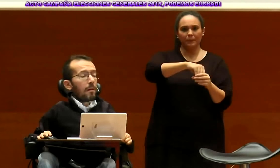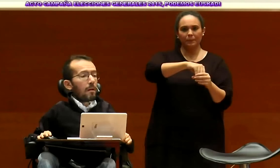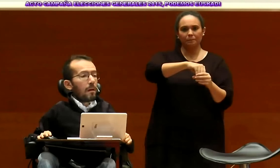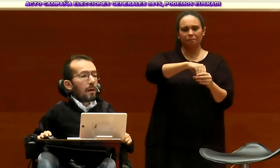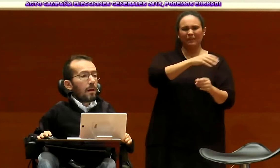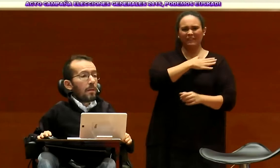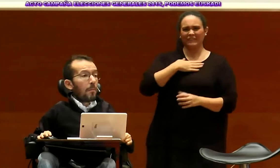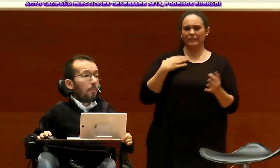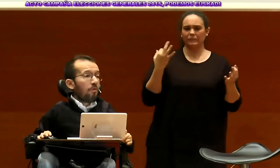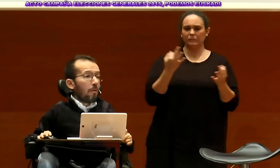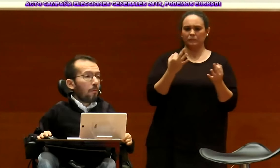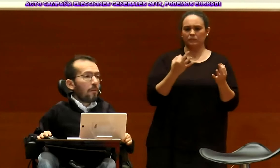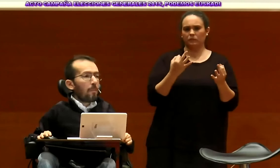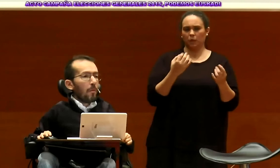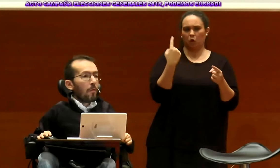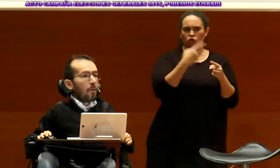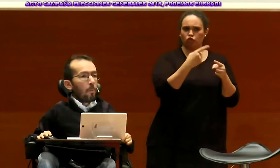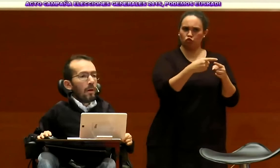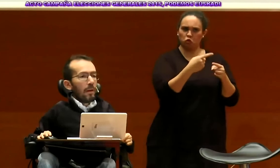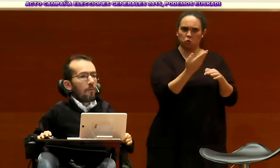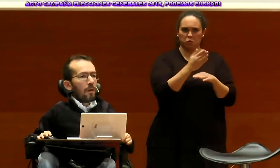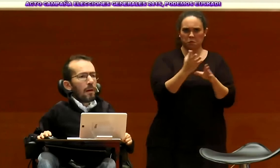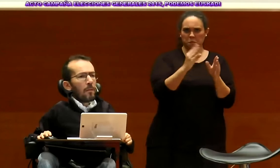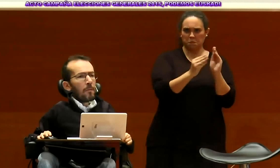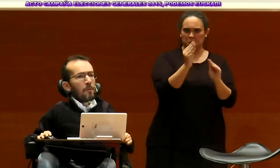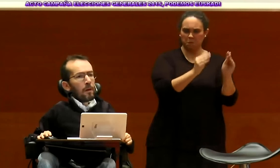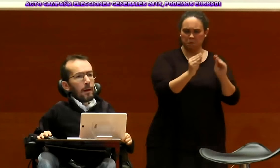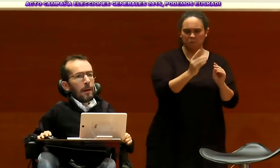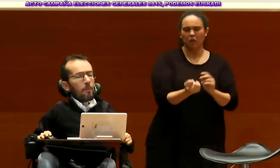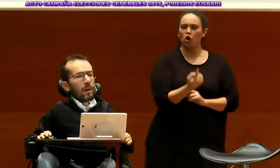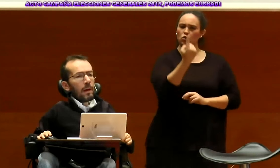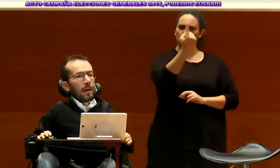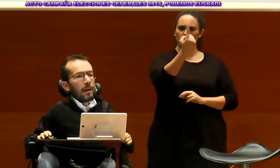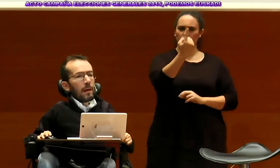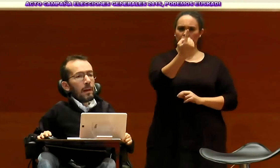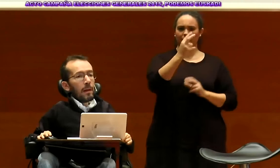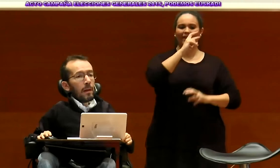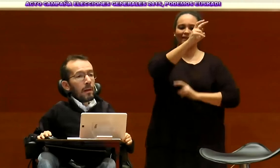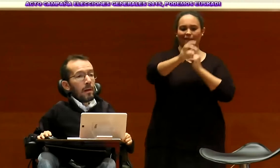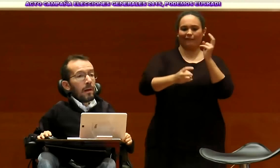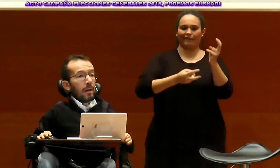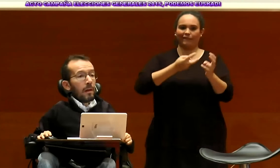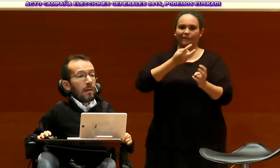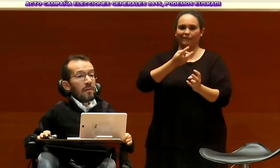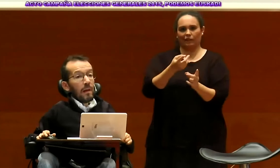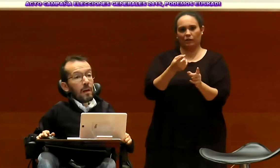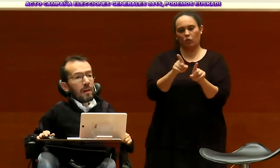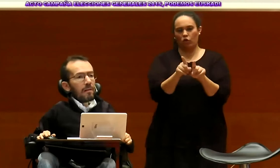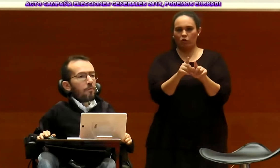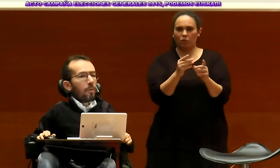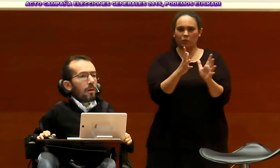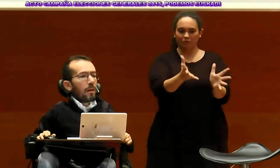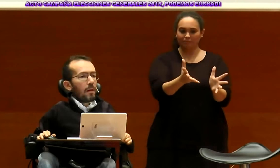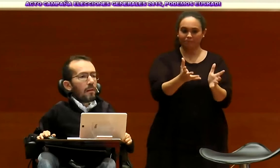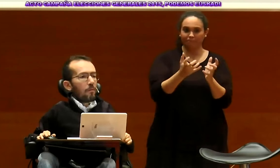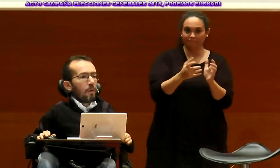recuperar, llevamos muchas cosas, pero una de las cosas que llevamos es recuperar en esta